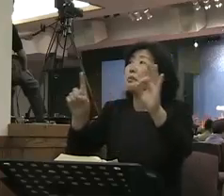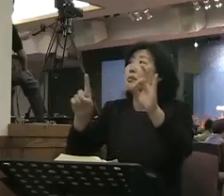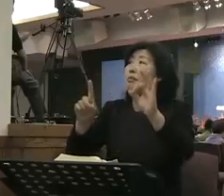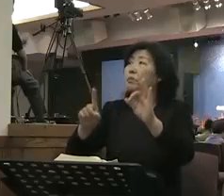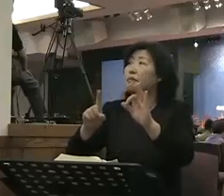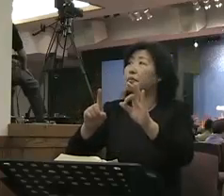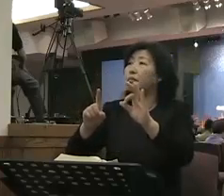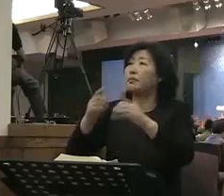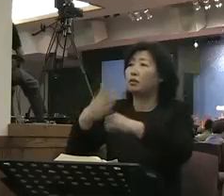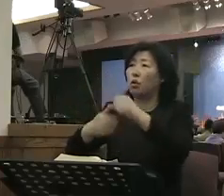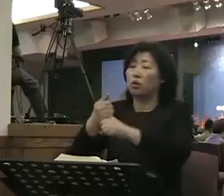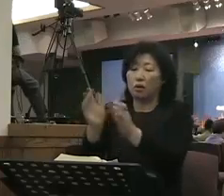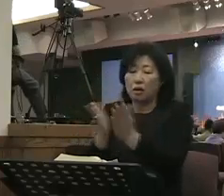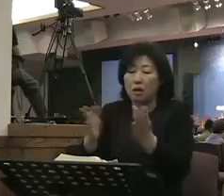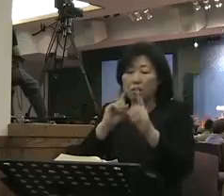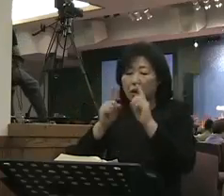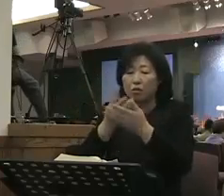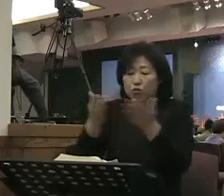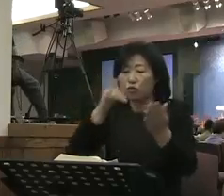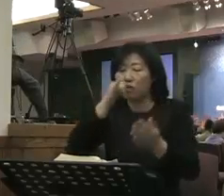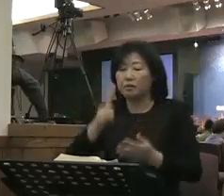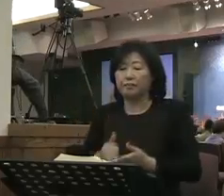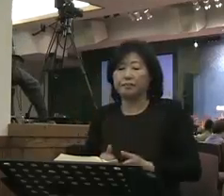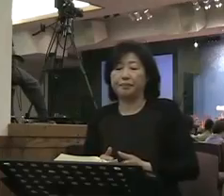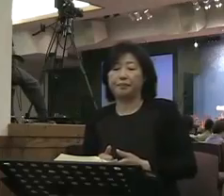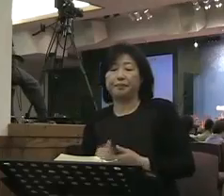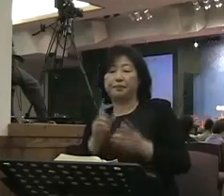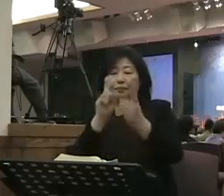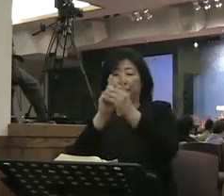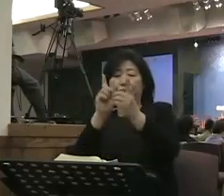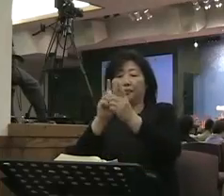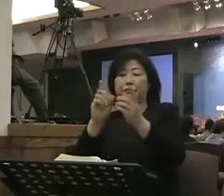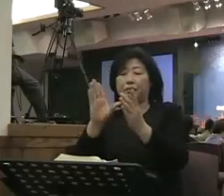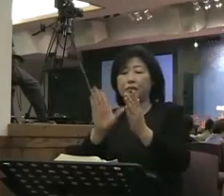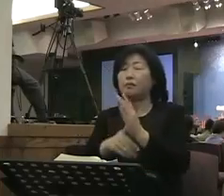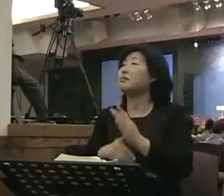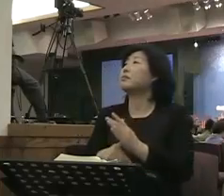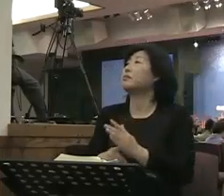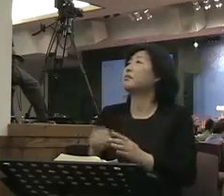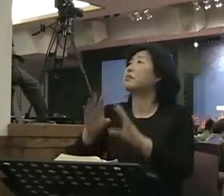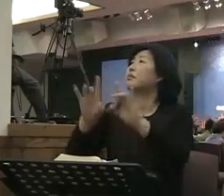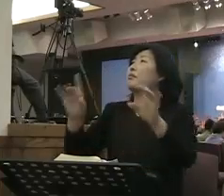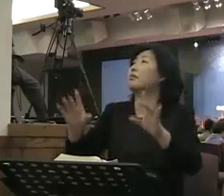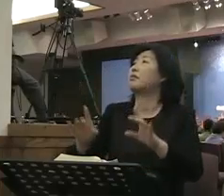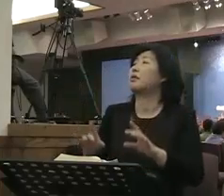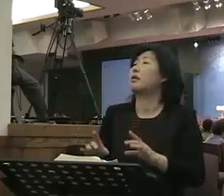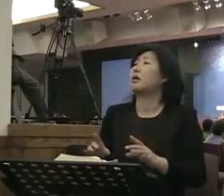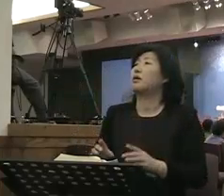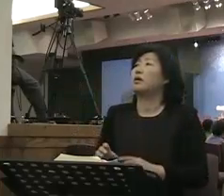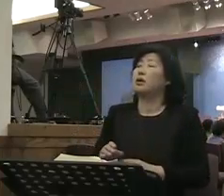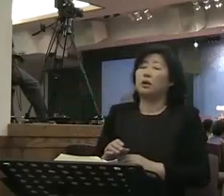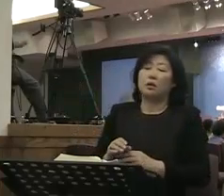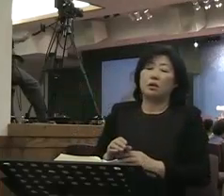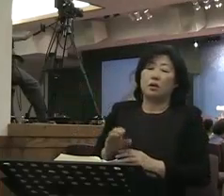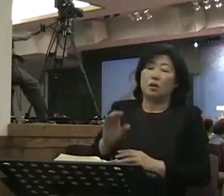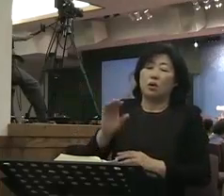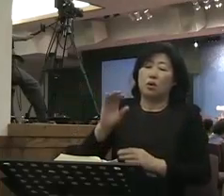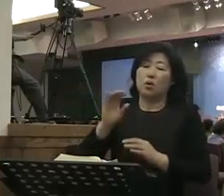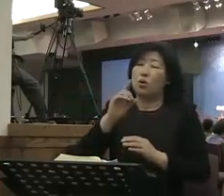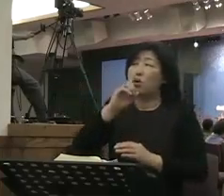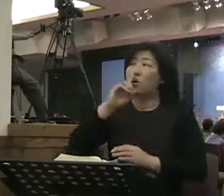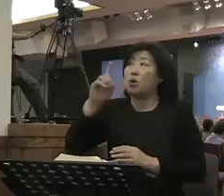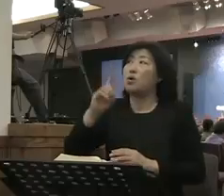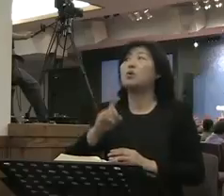성경은 말하고 있습니다. 저는 그 말씀을 대할 때마다 하나님 앞에 이러한 반응을 드려봅니다. Oh God, let that